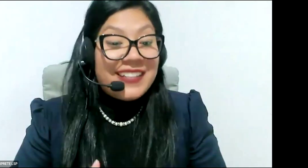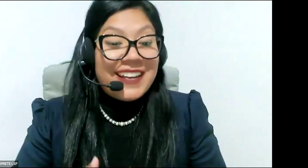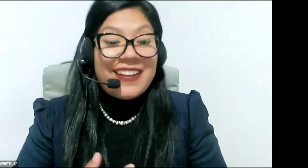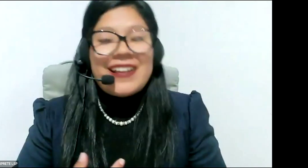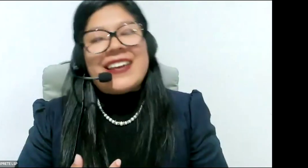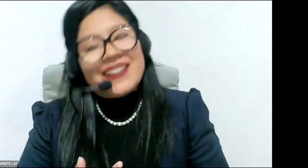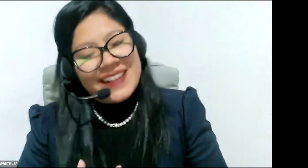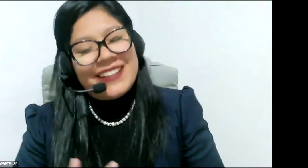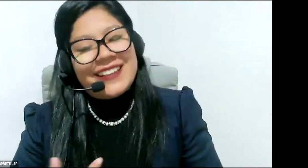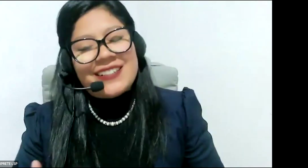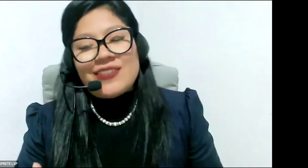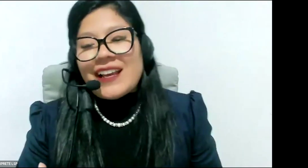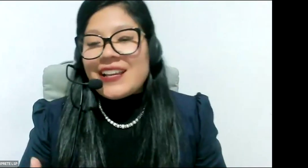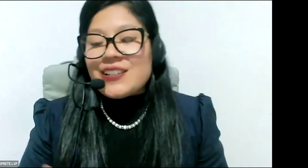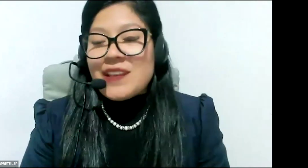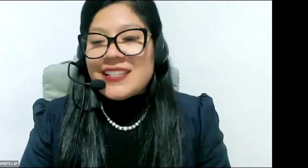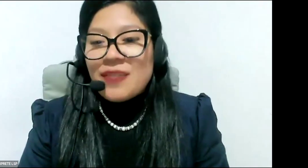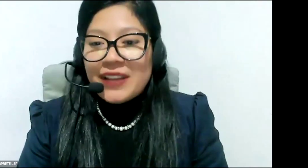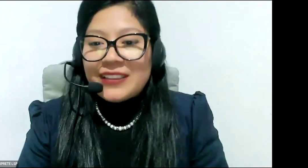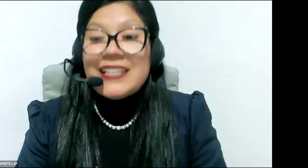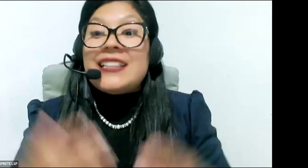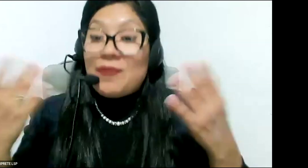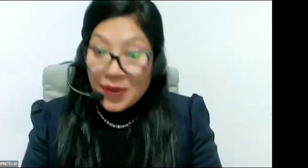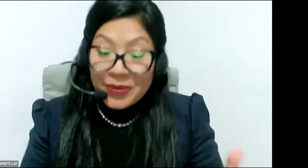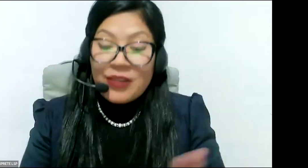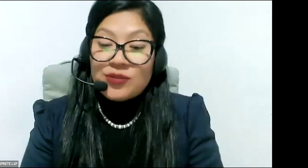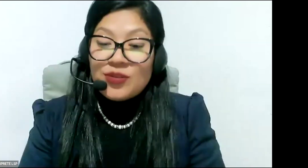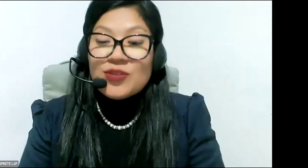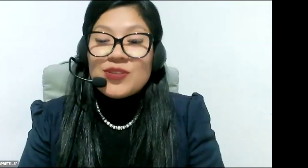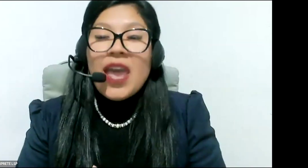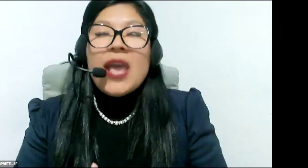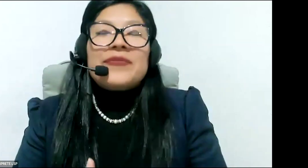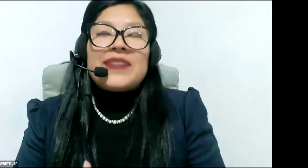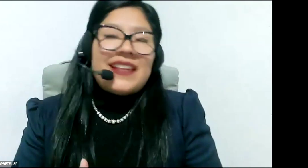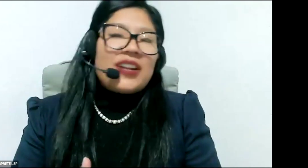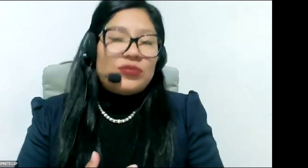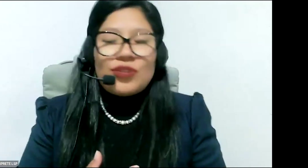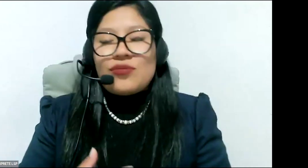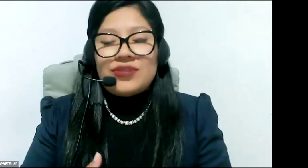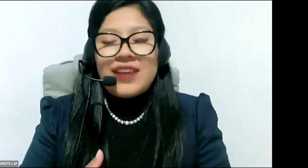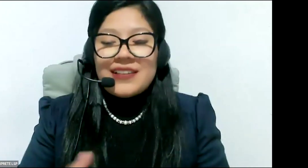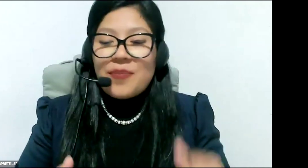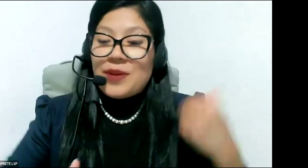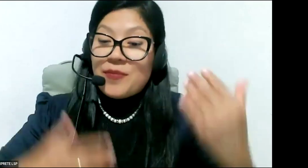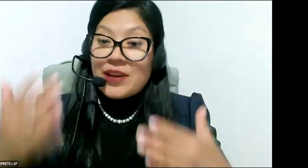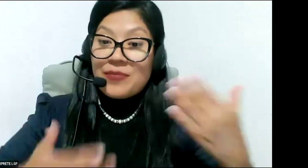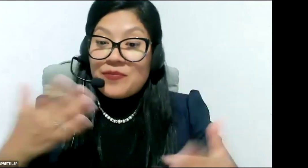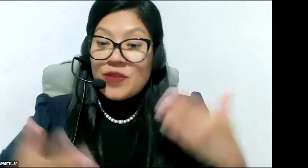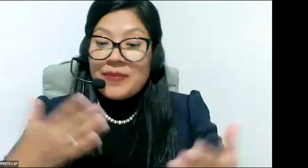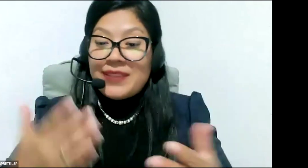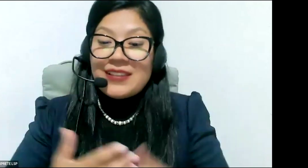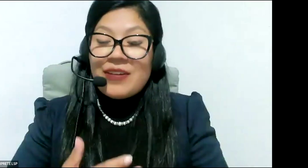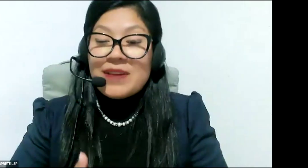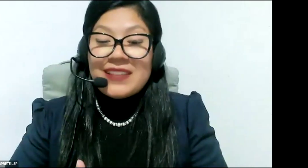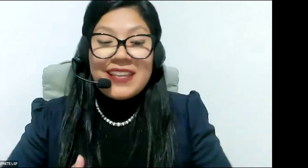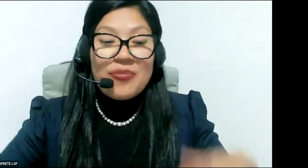no sea así Carola qué excelente que ha sido una gran experiencia para ti y también para nosotros de estar junto con ustedes esperemos que